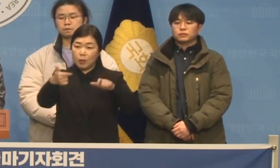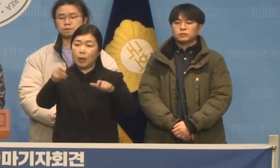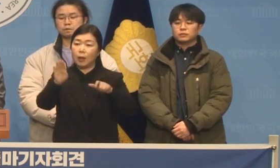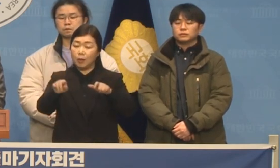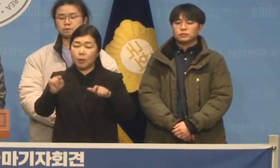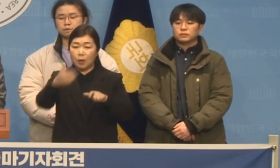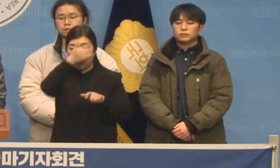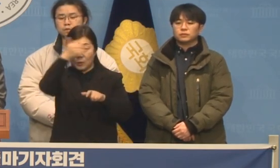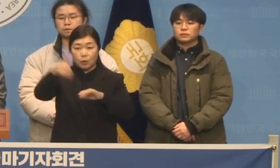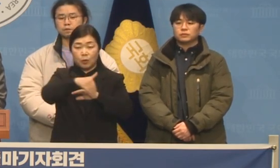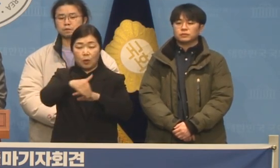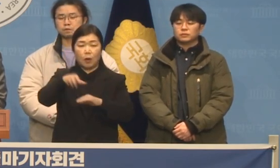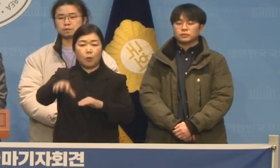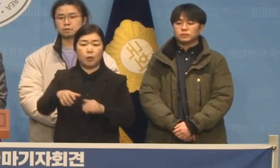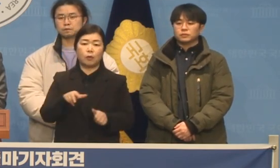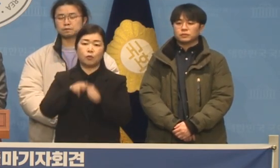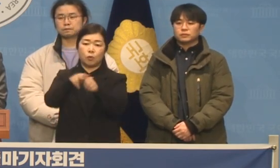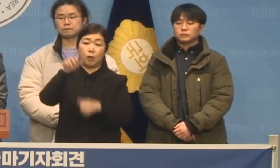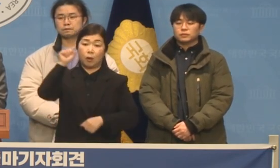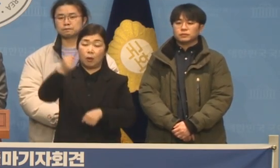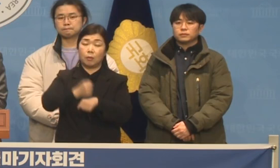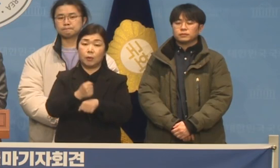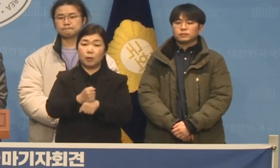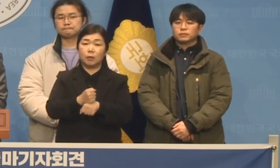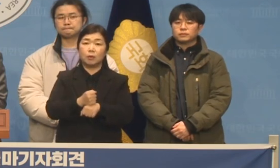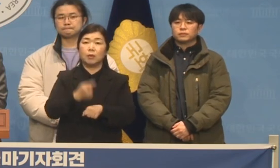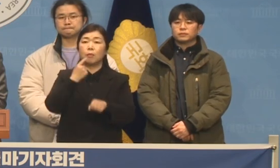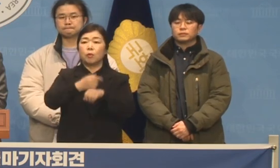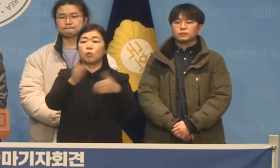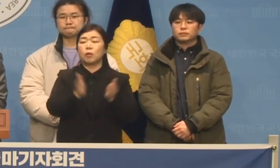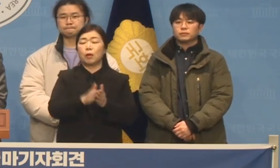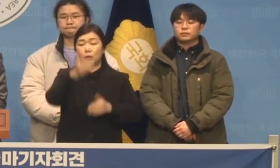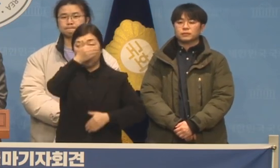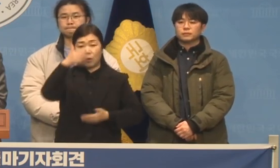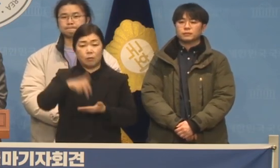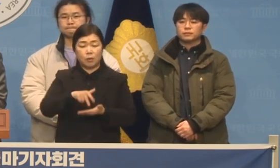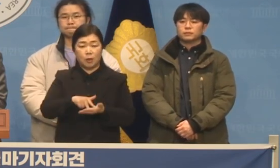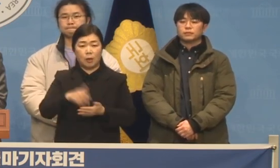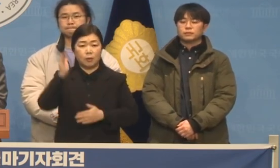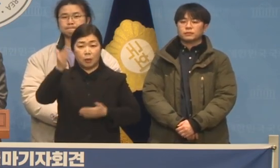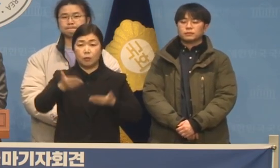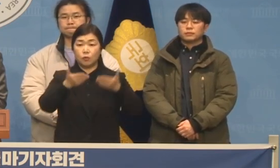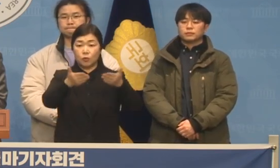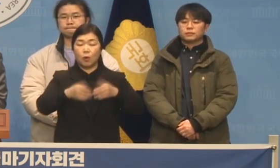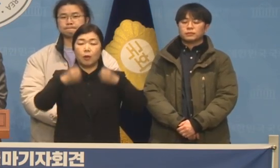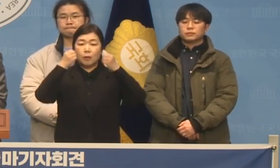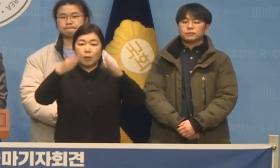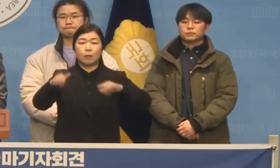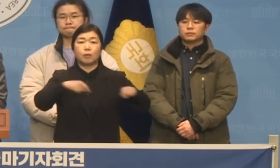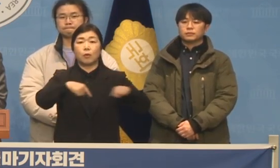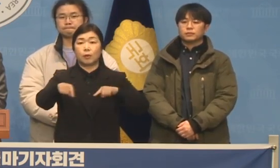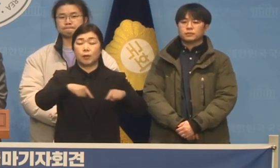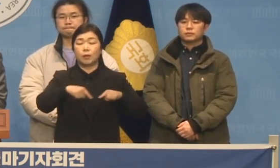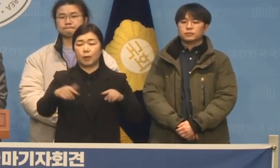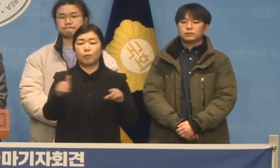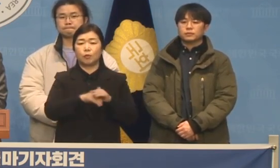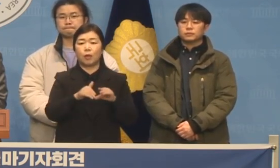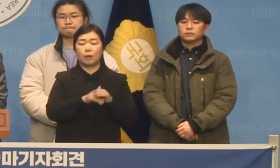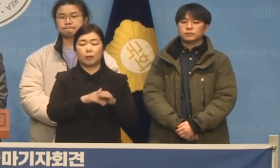전략 지구에 출마하면서 우리 당의 그런 청년 세대의 목소리와 함께 새로운 정치의 이